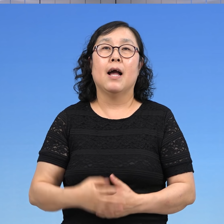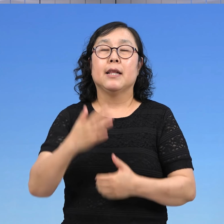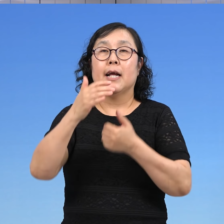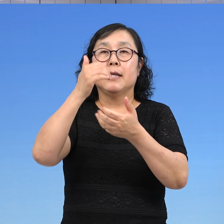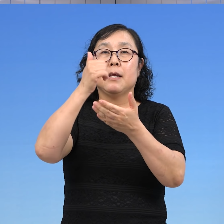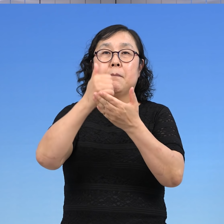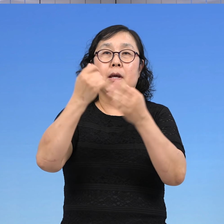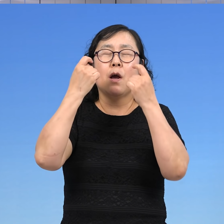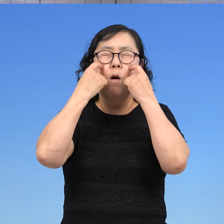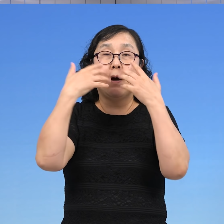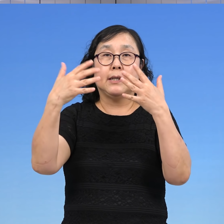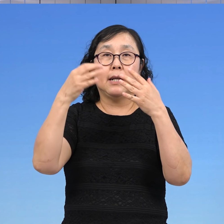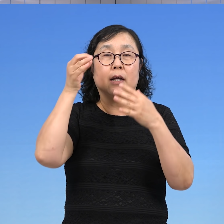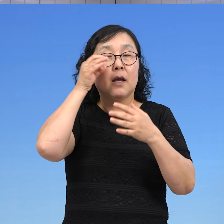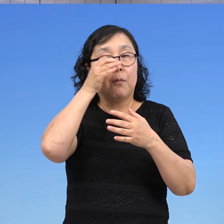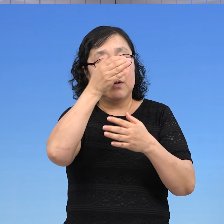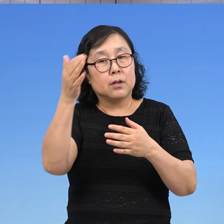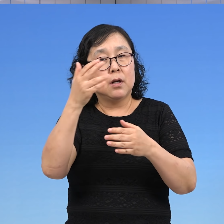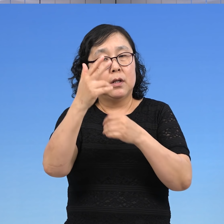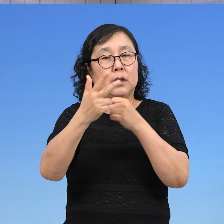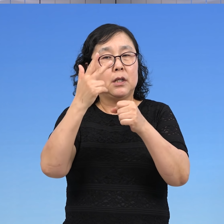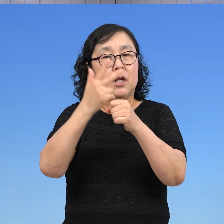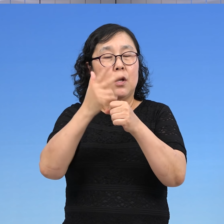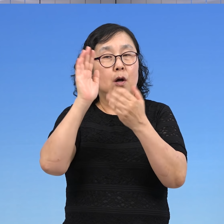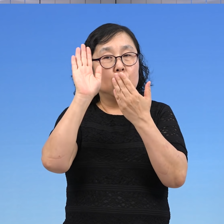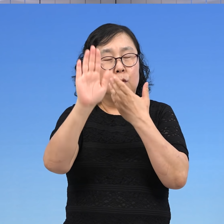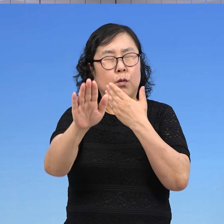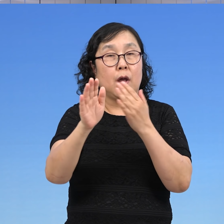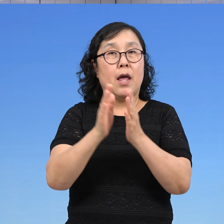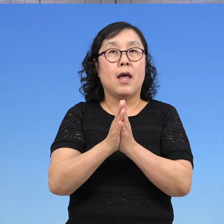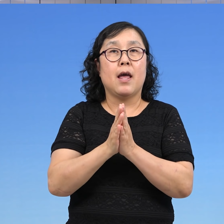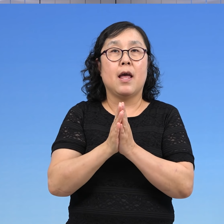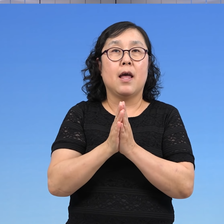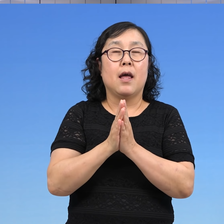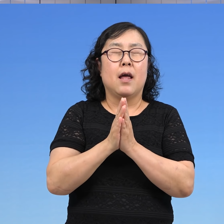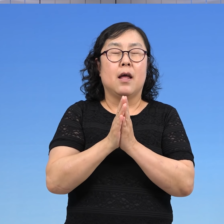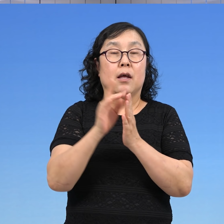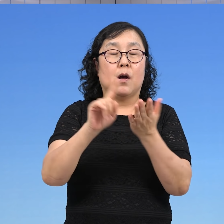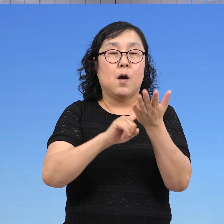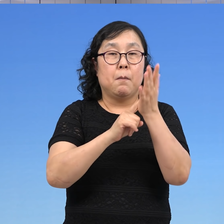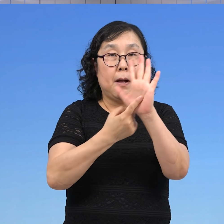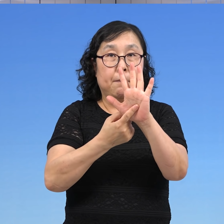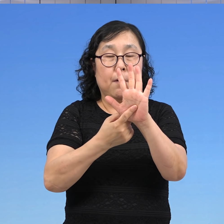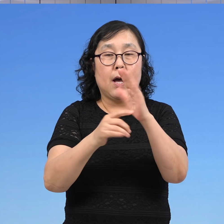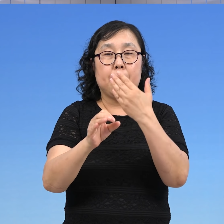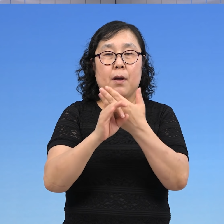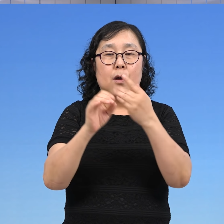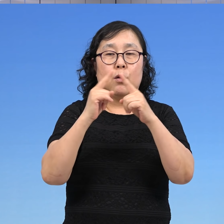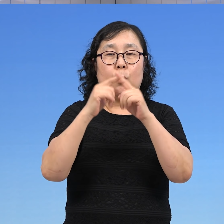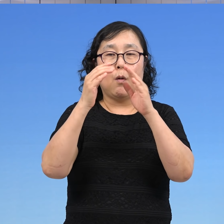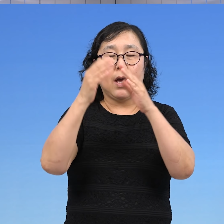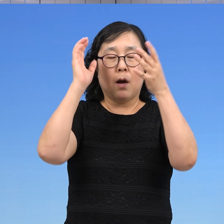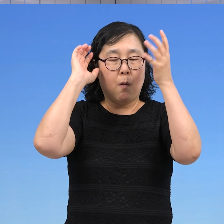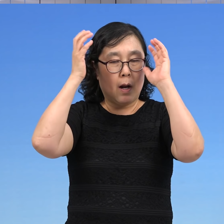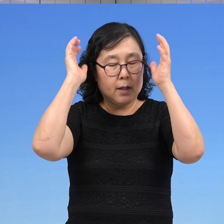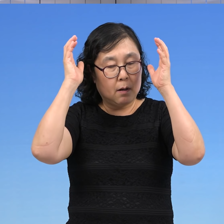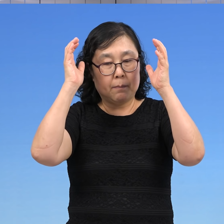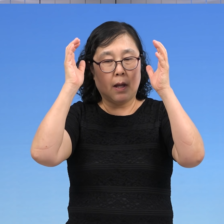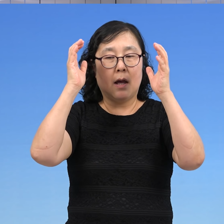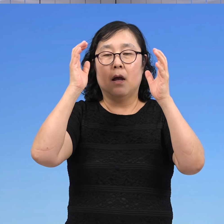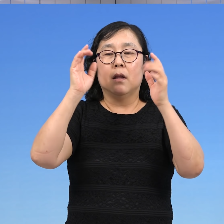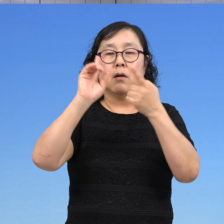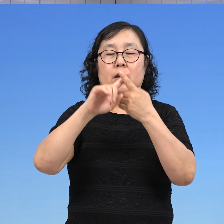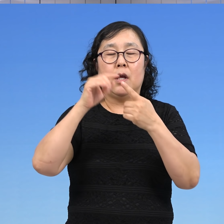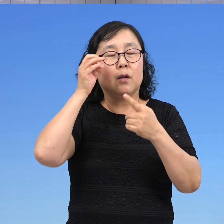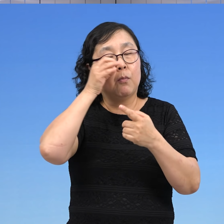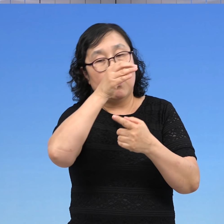하나님이 멀 들여 아 타게 보여줘서 어 이거 7년 뒤에 니가 발표하면 멱살을 잡혀 내 일도 없고 교회가 혼란스러운 읽고 이 보여